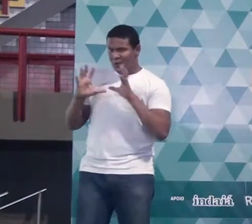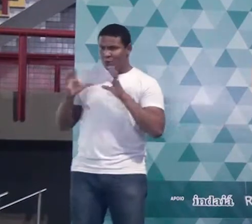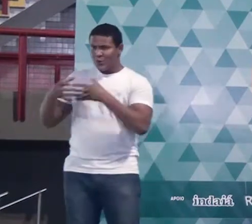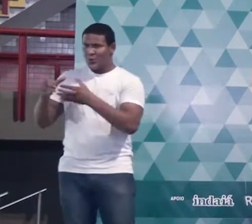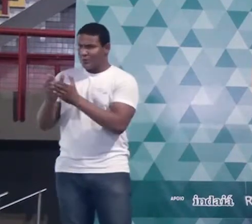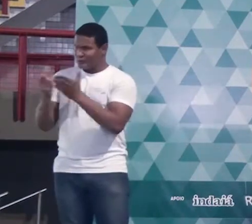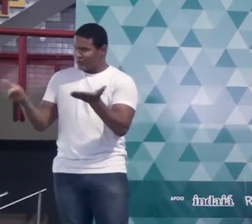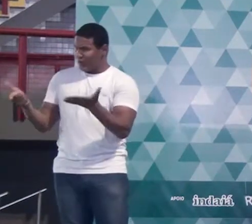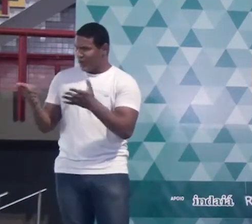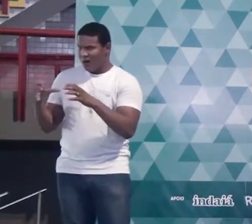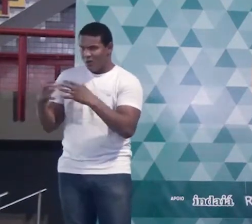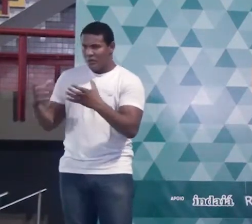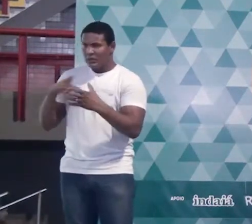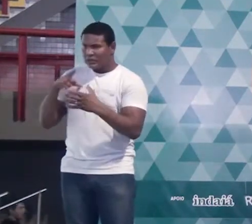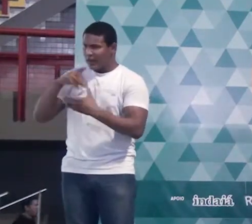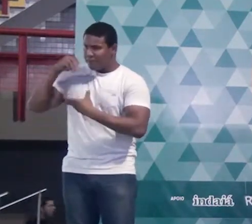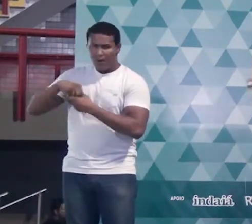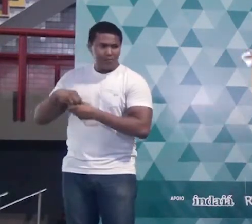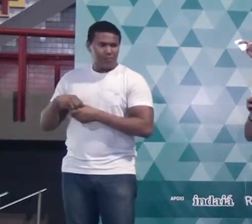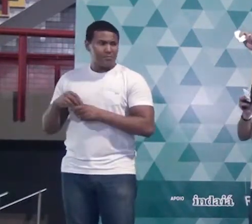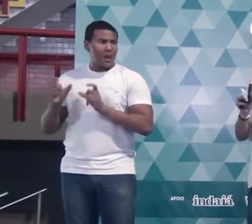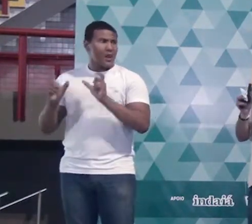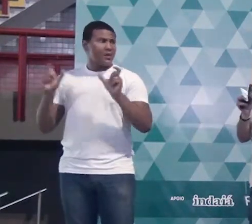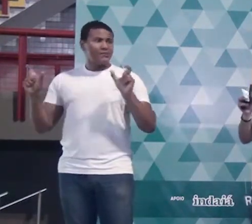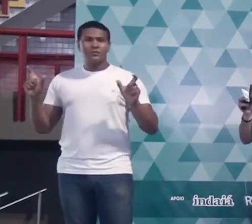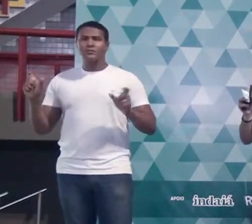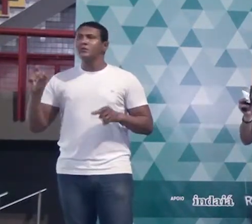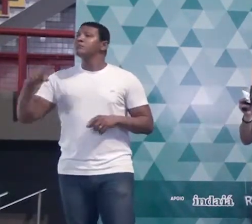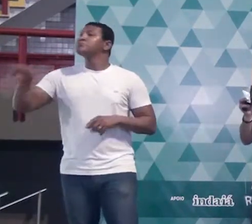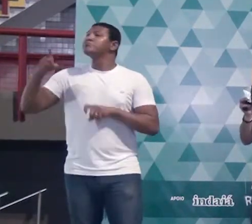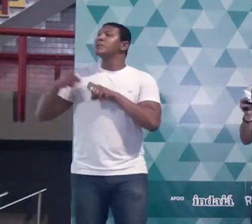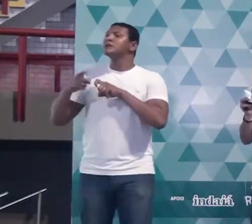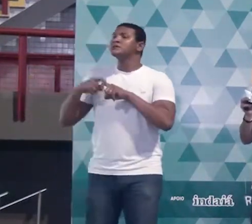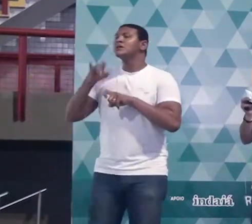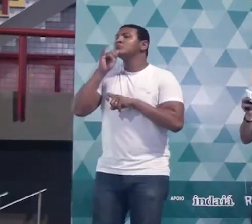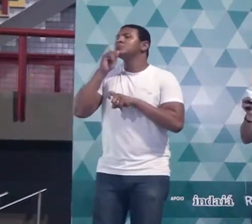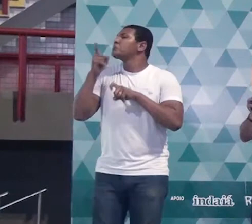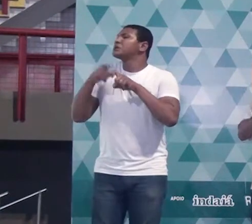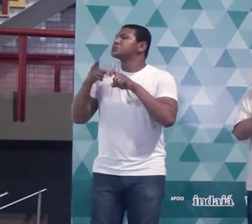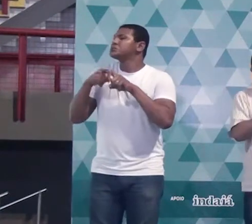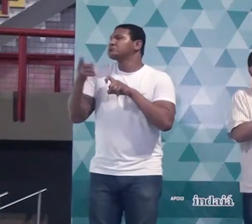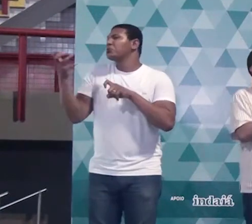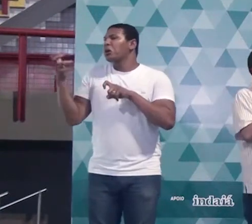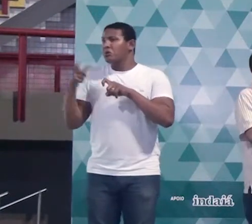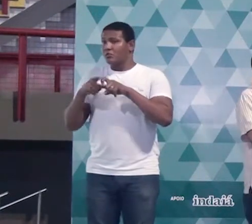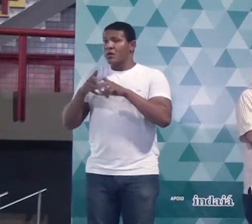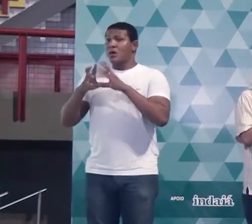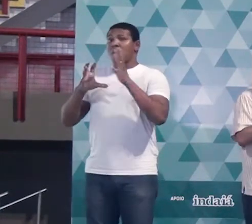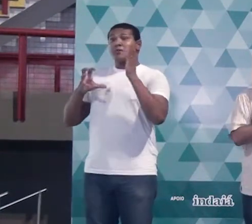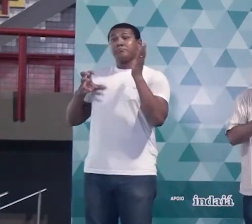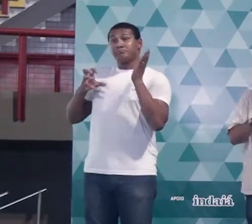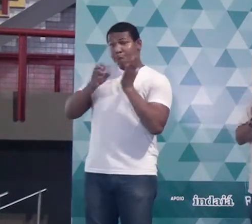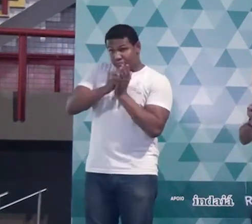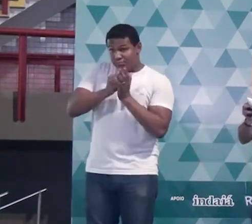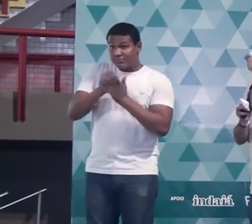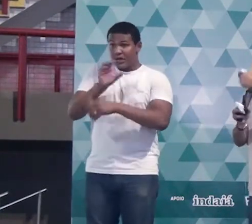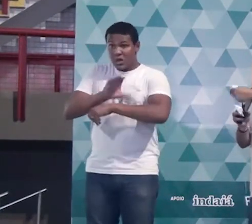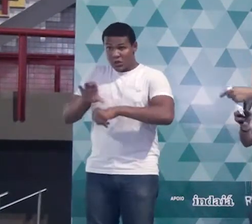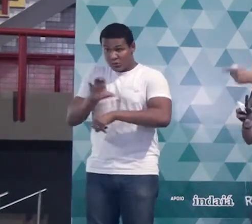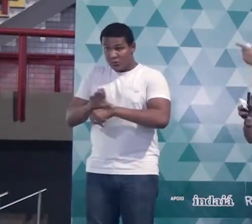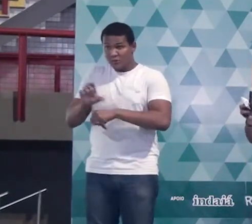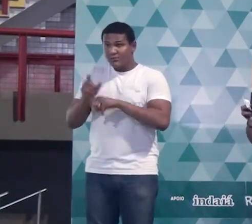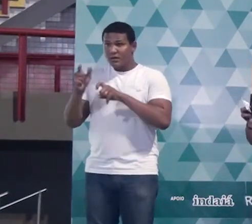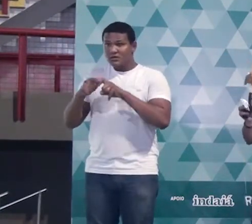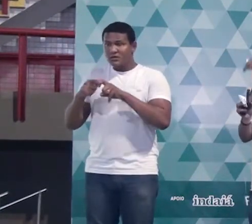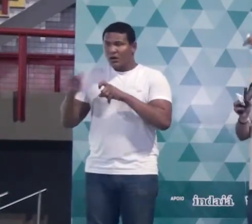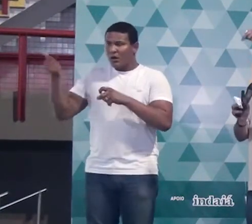É verdade. Ó, quem for fazer medicina, quando você ingressar no curso de medicina, você vai aprender todo